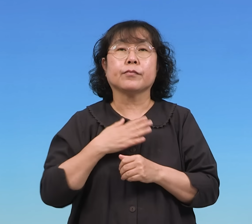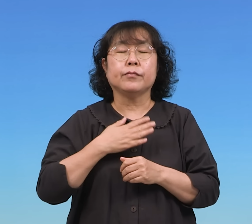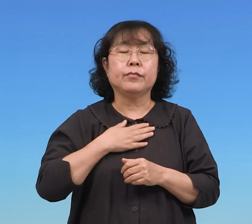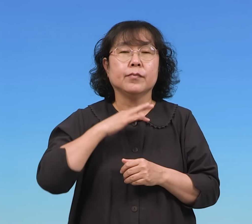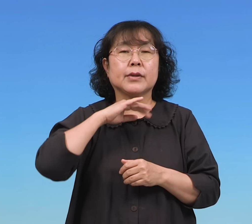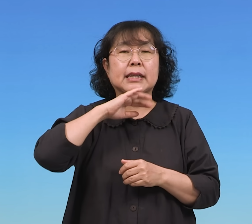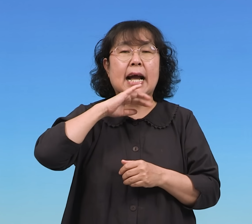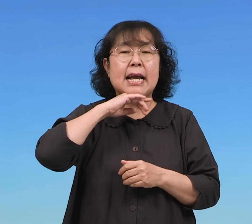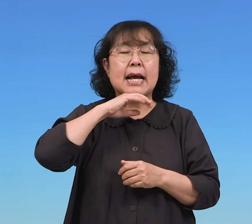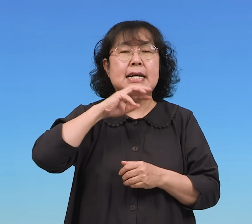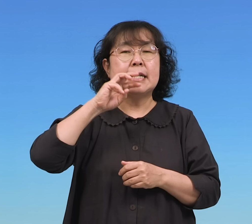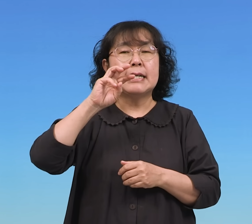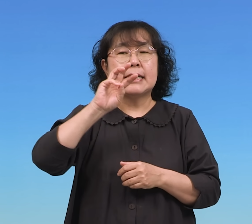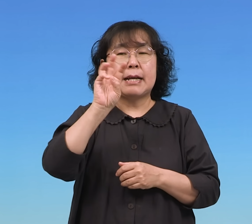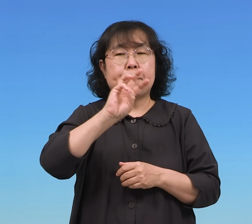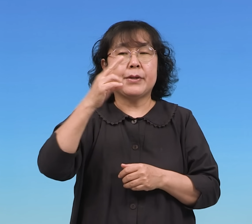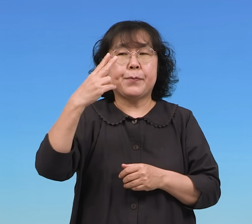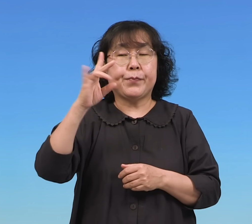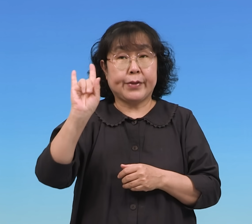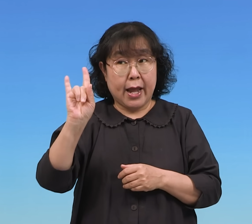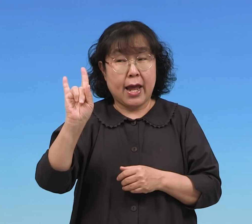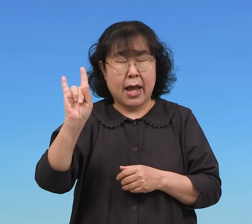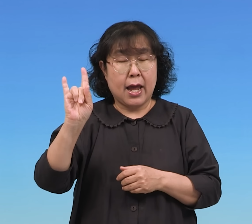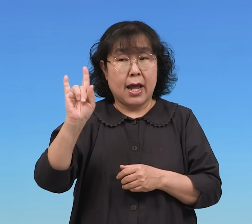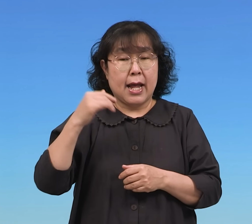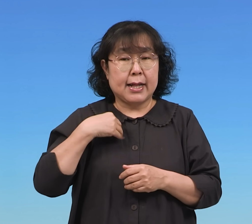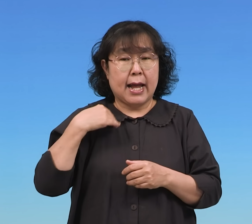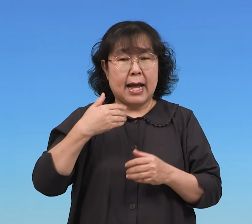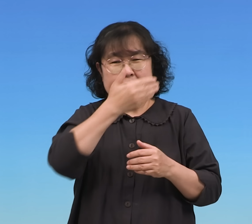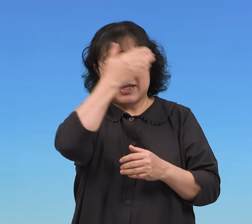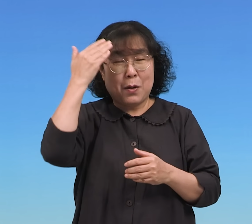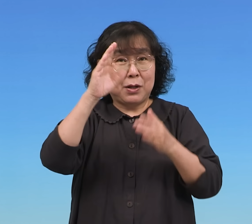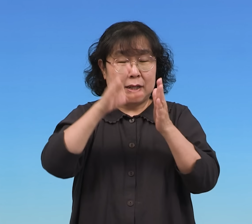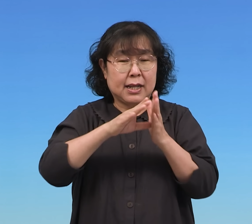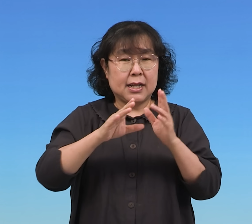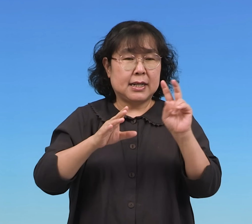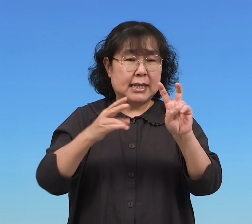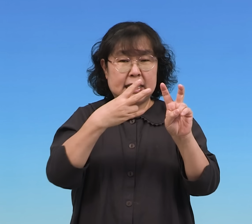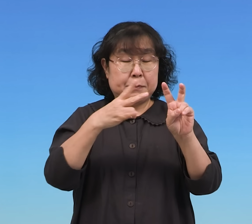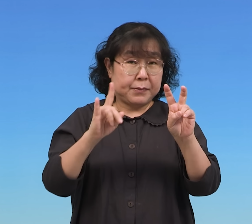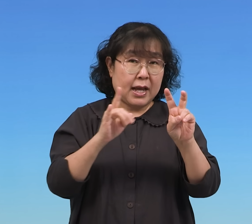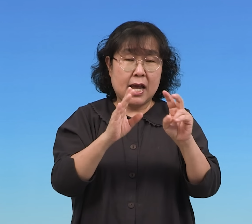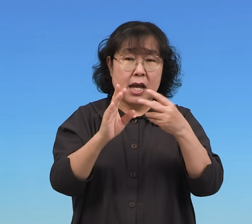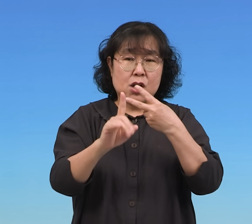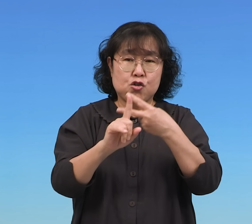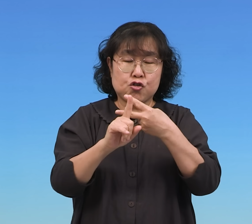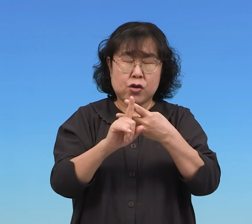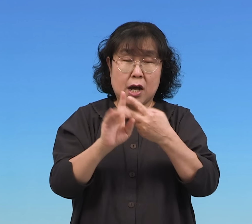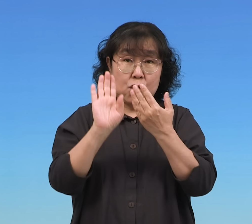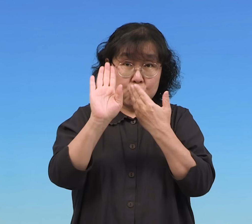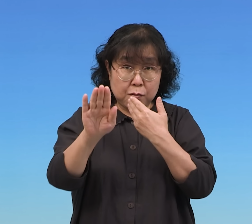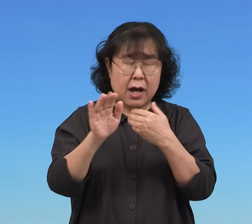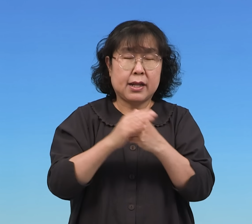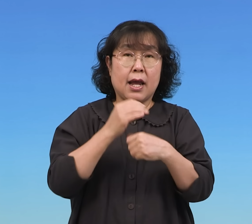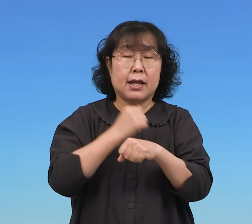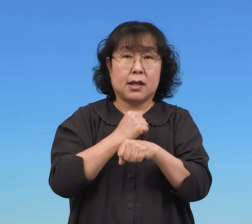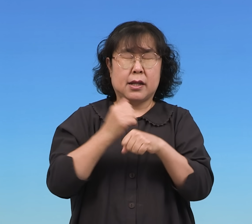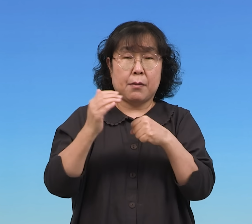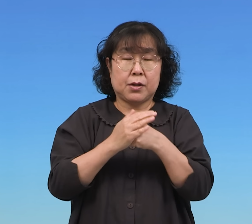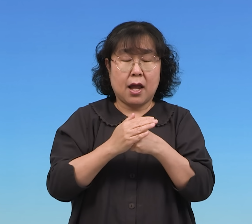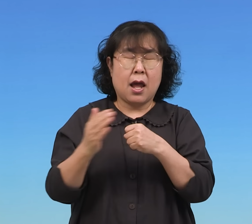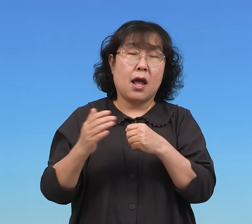결혼이 늦어지니까 30대, 그때는 결혼을 다 20대 중후반에 할 때니까 30대가 되니까 너무